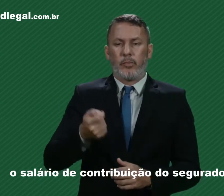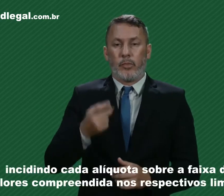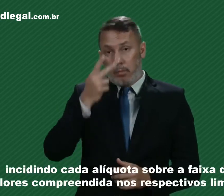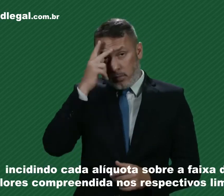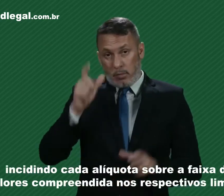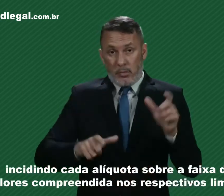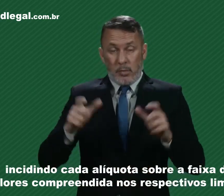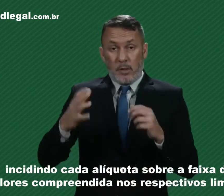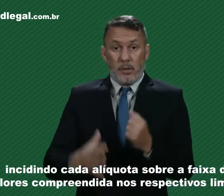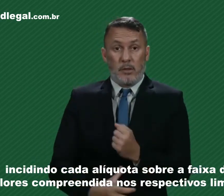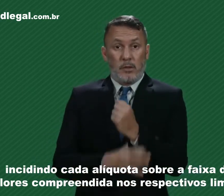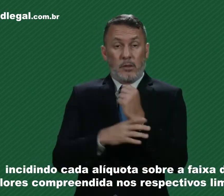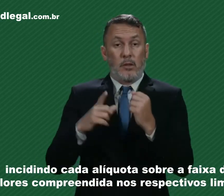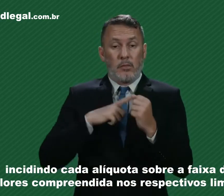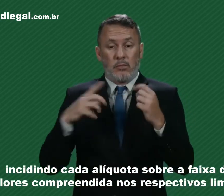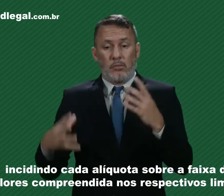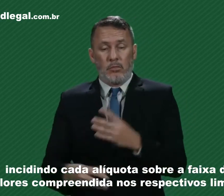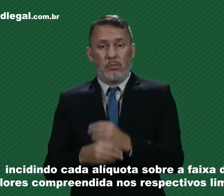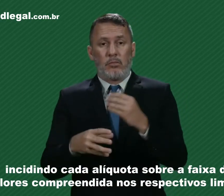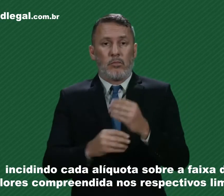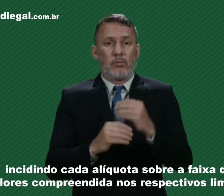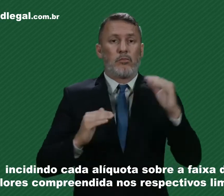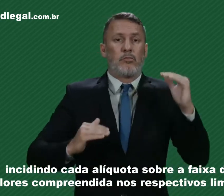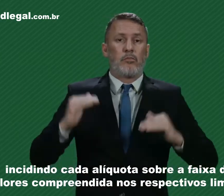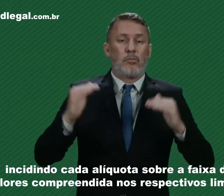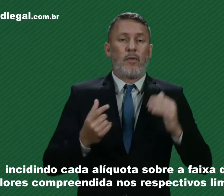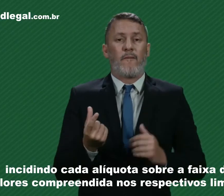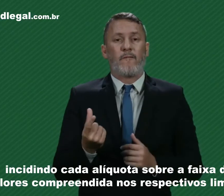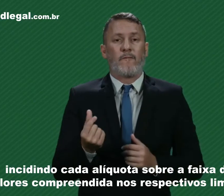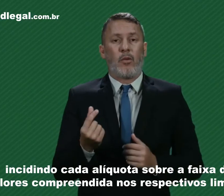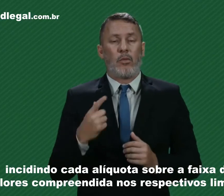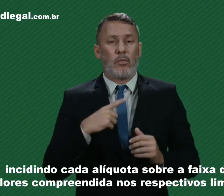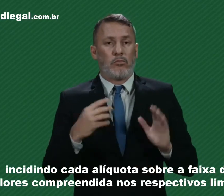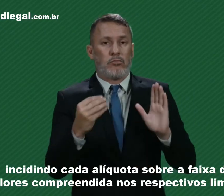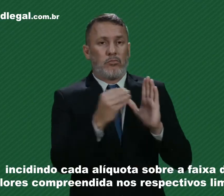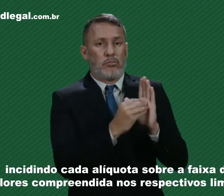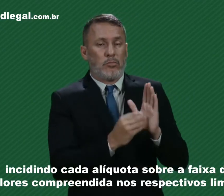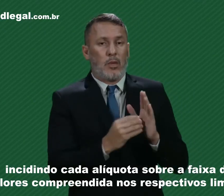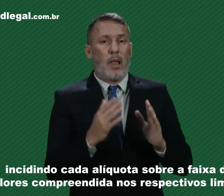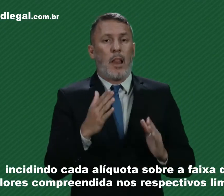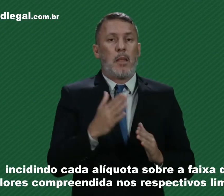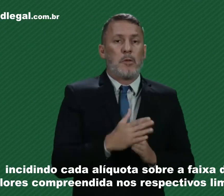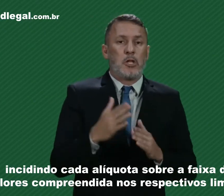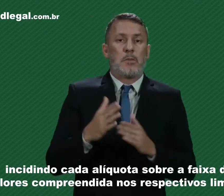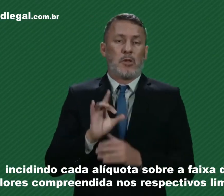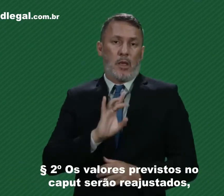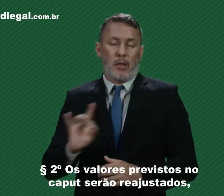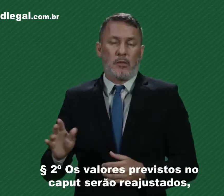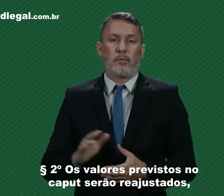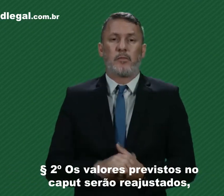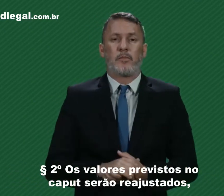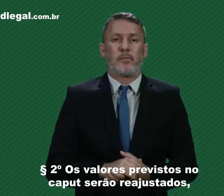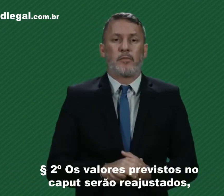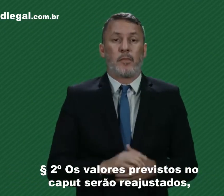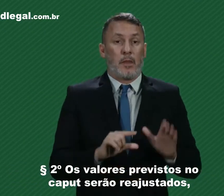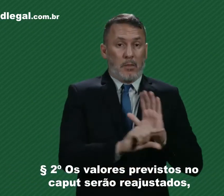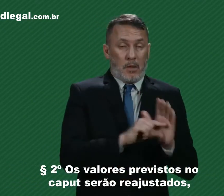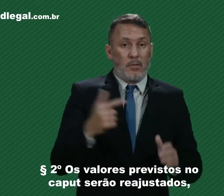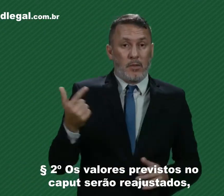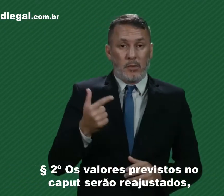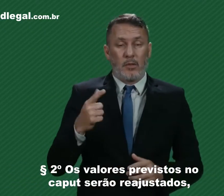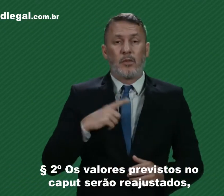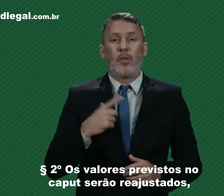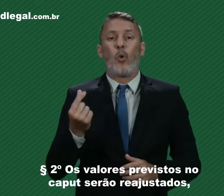segurado, incidindo cada alíquota sobre a faixa de valores compreendida nos respectivos limites. Parágrafo 2º.